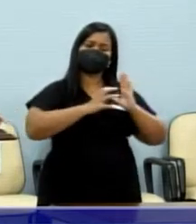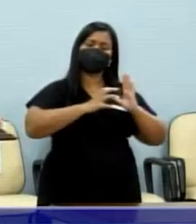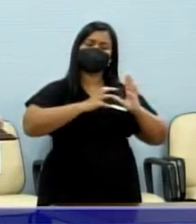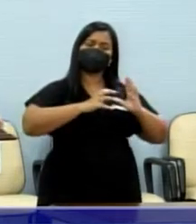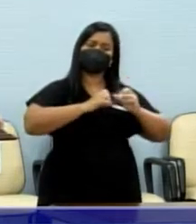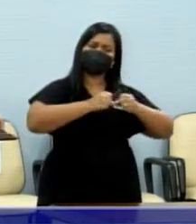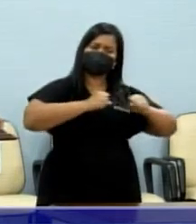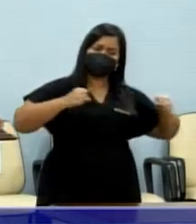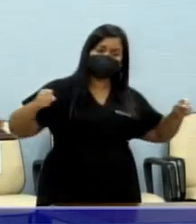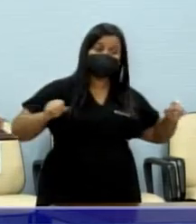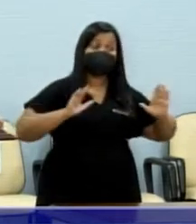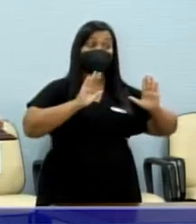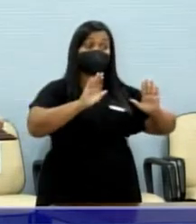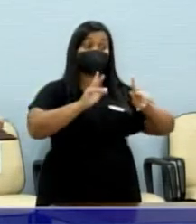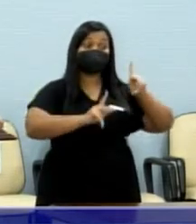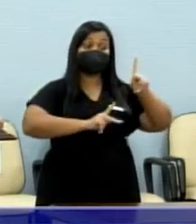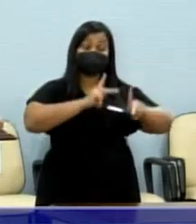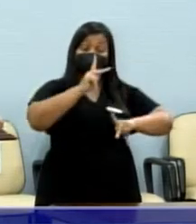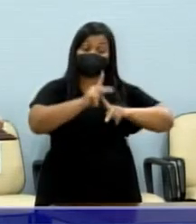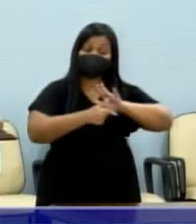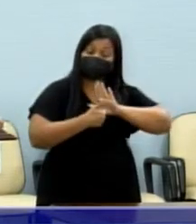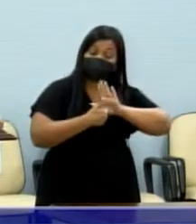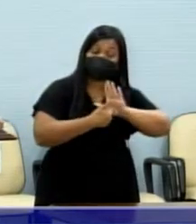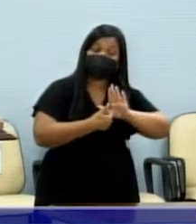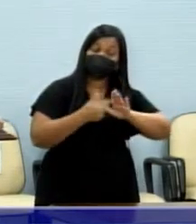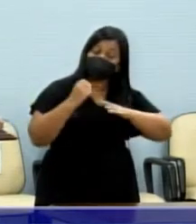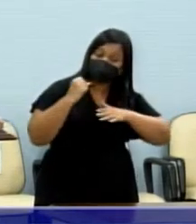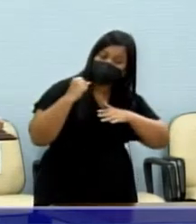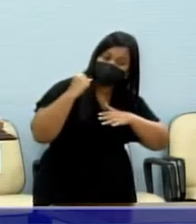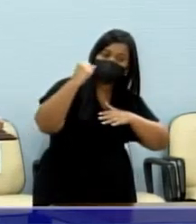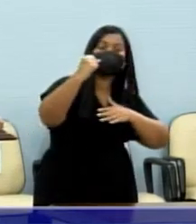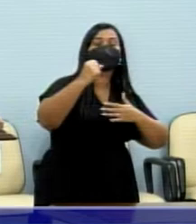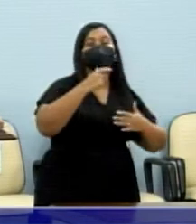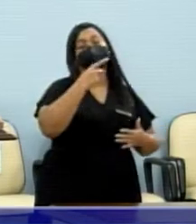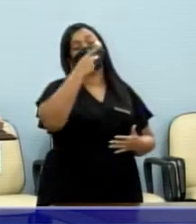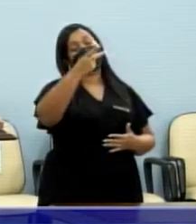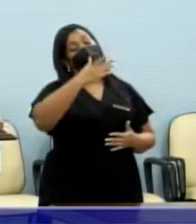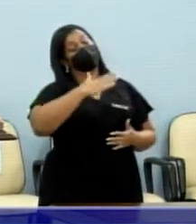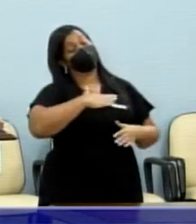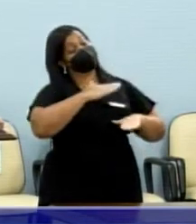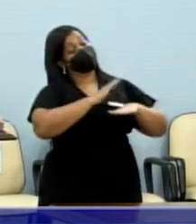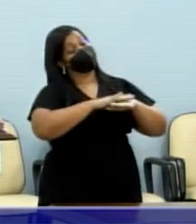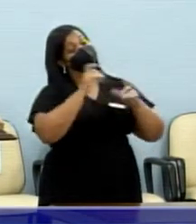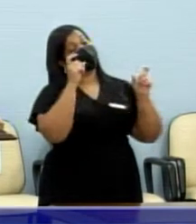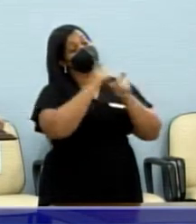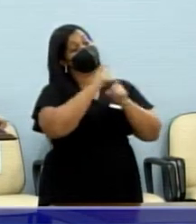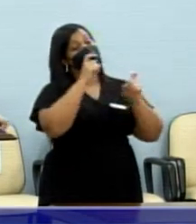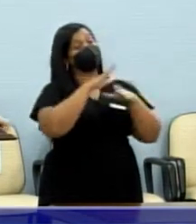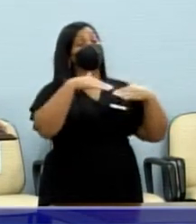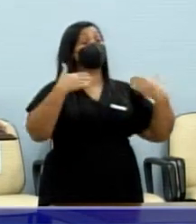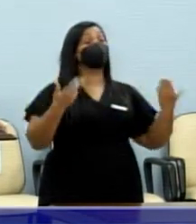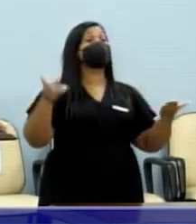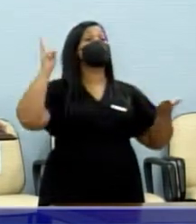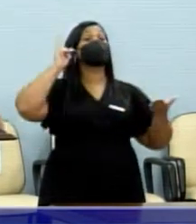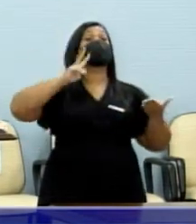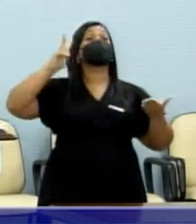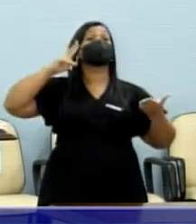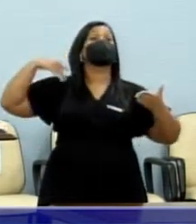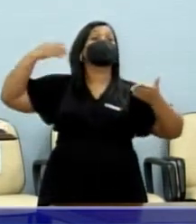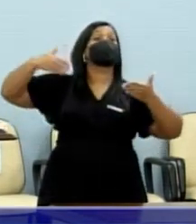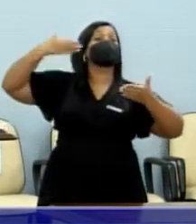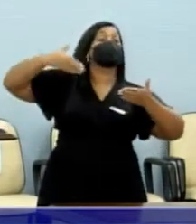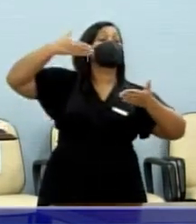contar a história do nosso povo e seus heróis, tem que falar dele ou estará mentindo. Então a história dos 100 anos do PCB